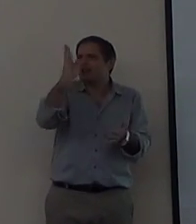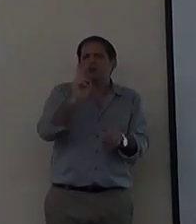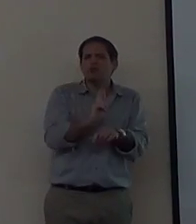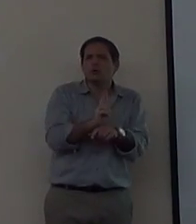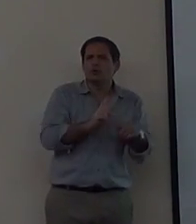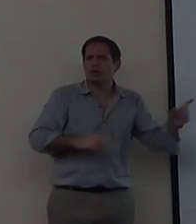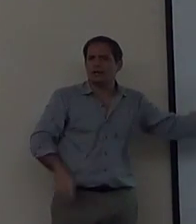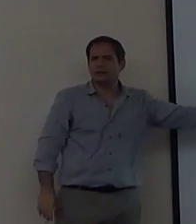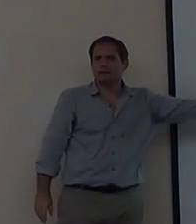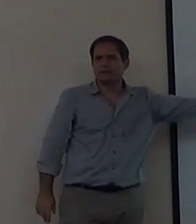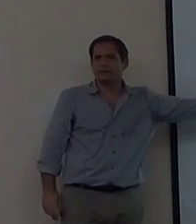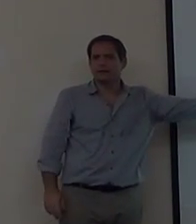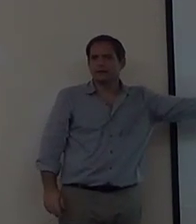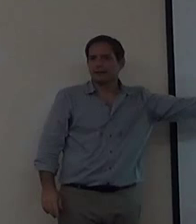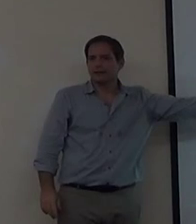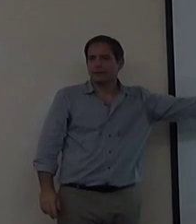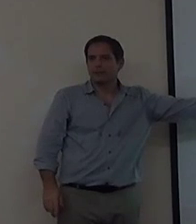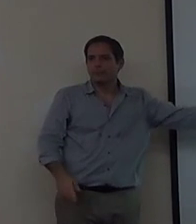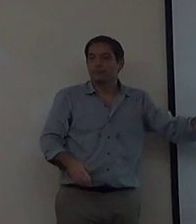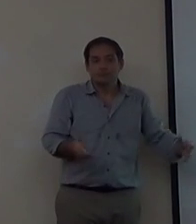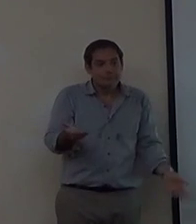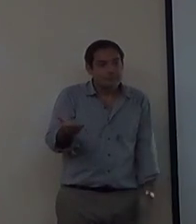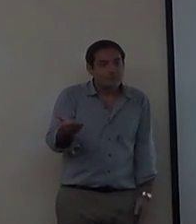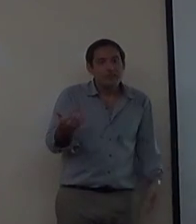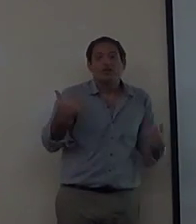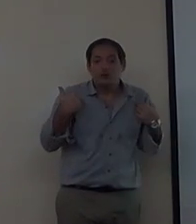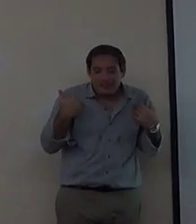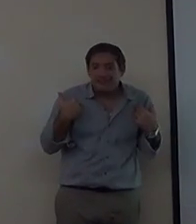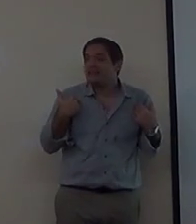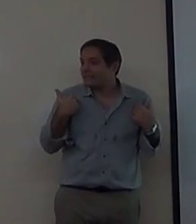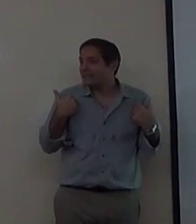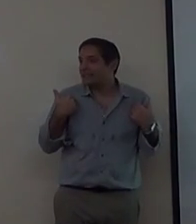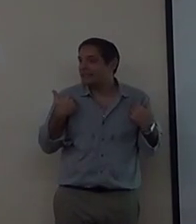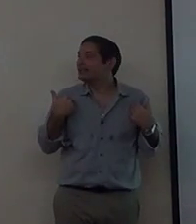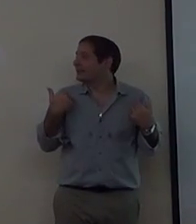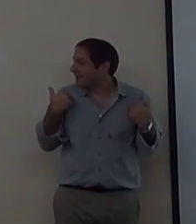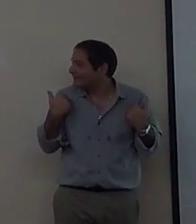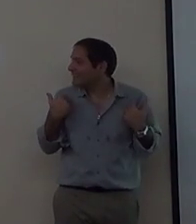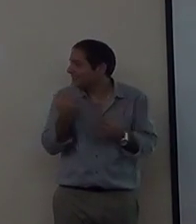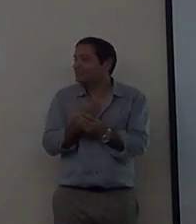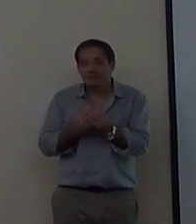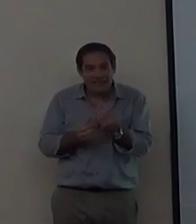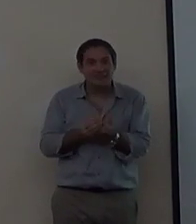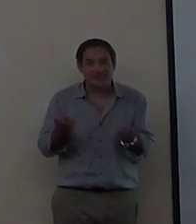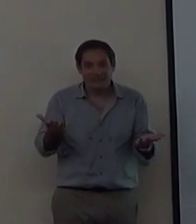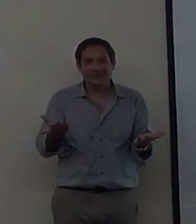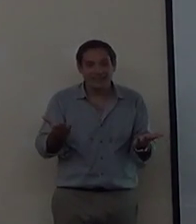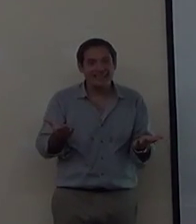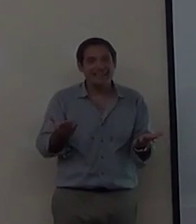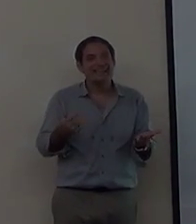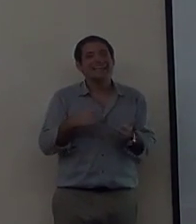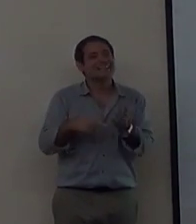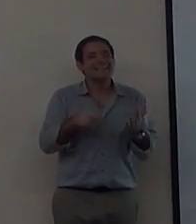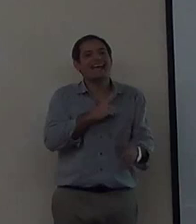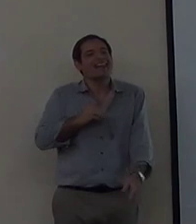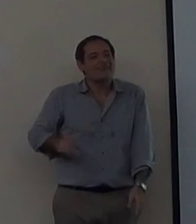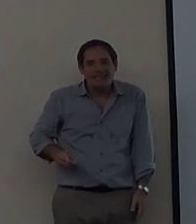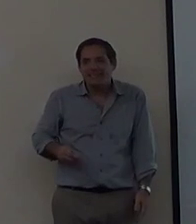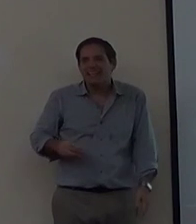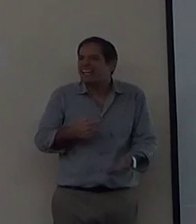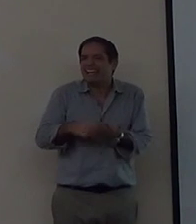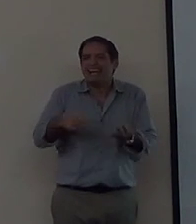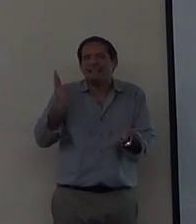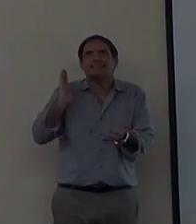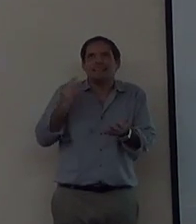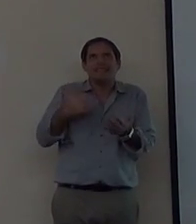¿Qué Dios usa? Lo que tiene en tu mano. Lo que tiene. humildes, son malos, ¿ok? ¿Y qué tenía